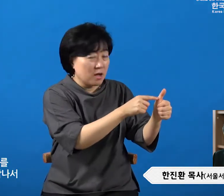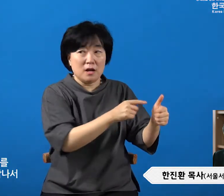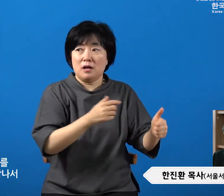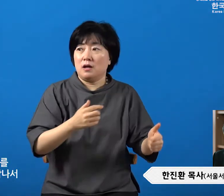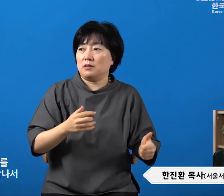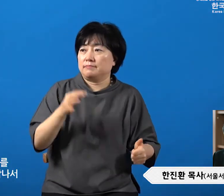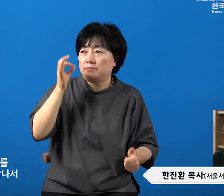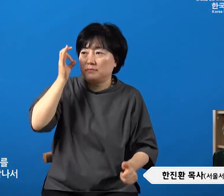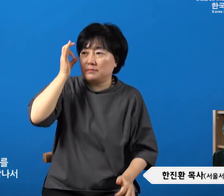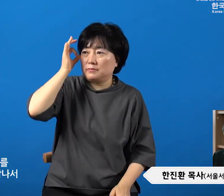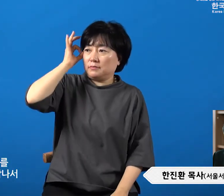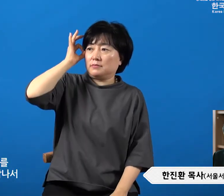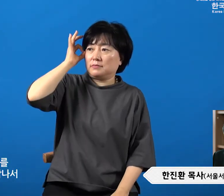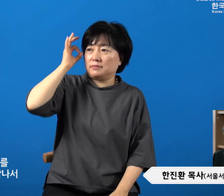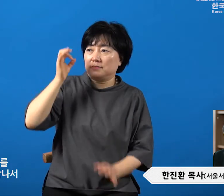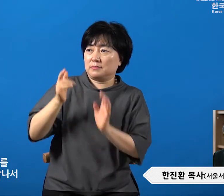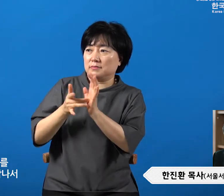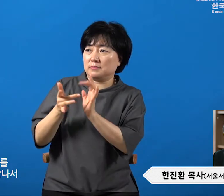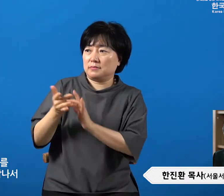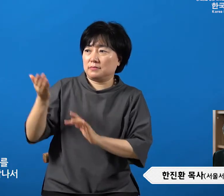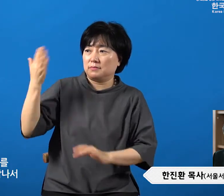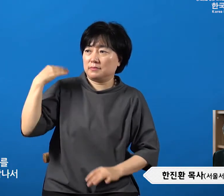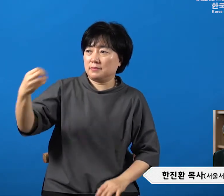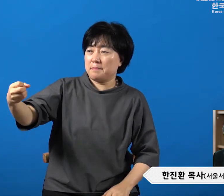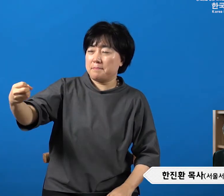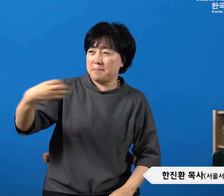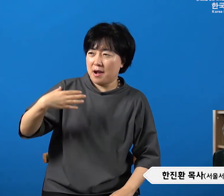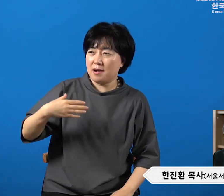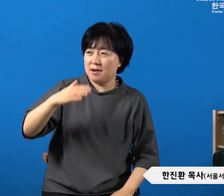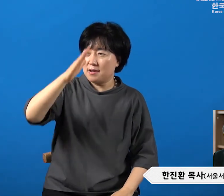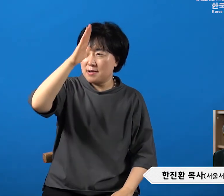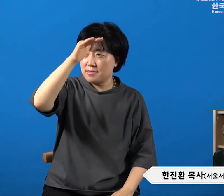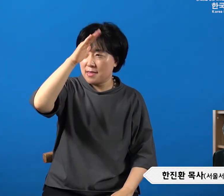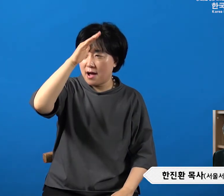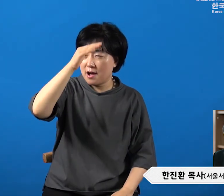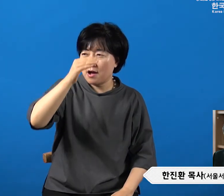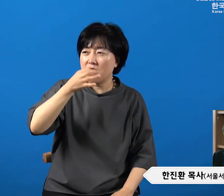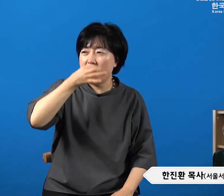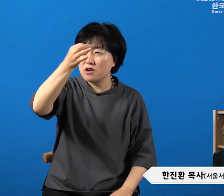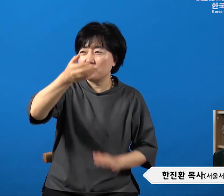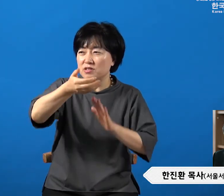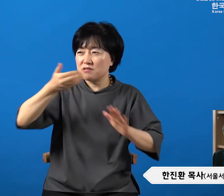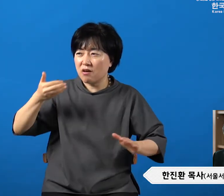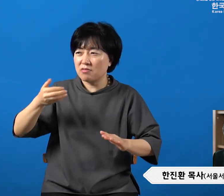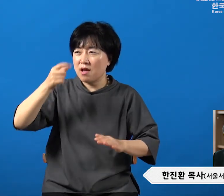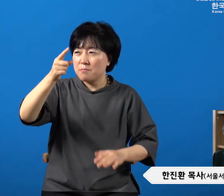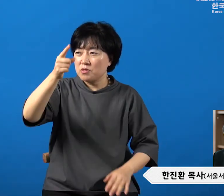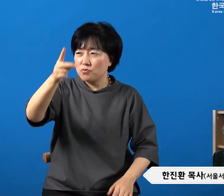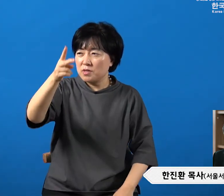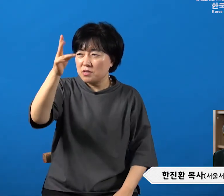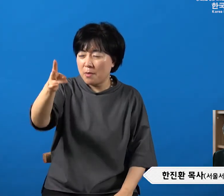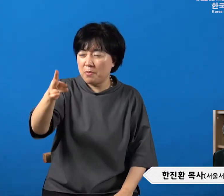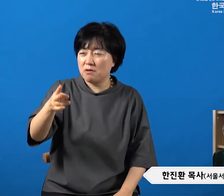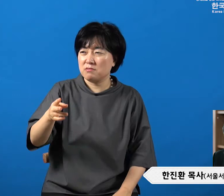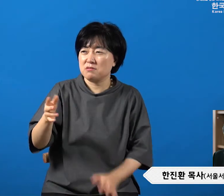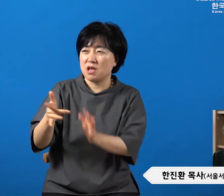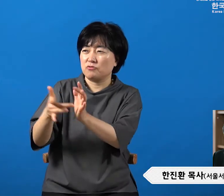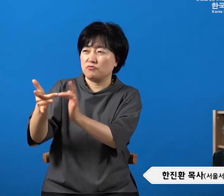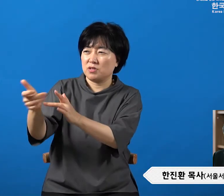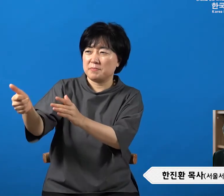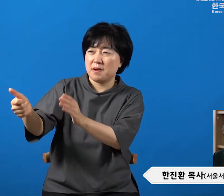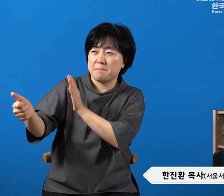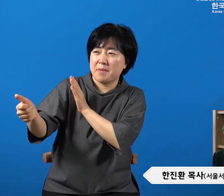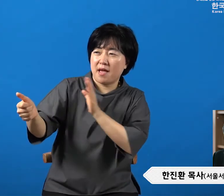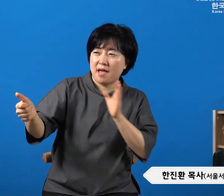통곡하니라. 병사들에게 끌려가던 예수님이 고개를 돌이켜서 베드로를 보신 것입니다.